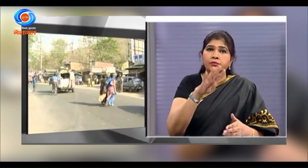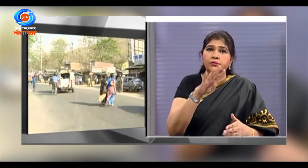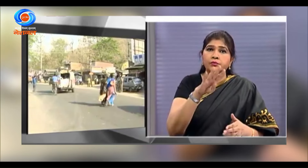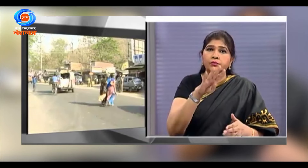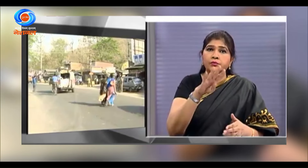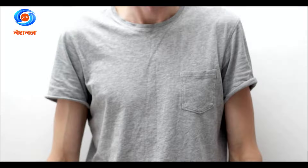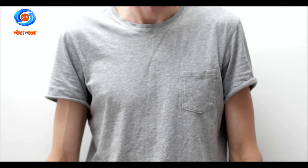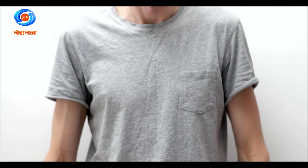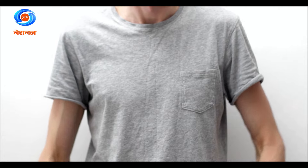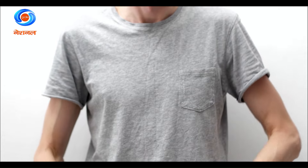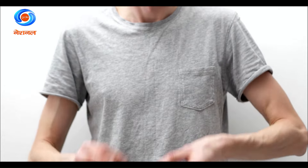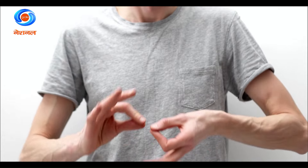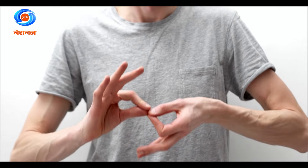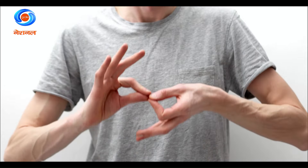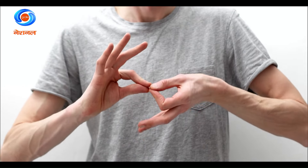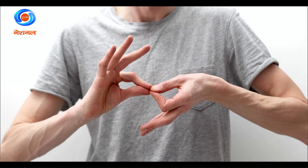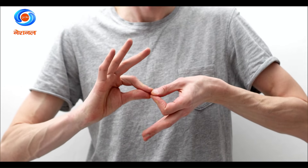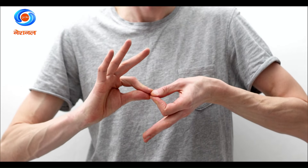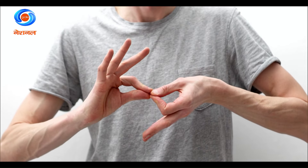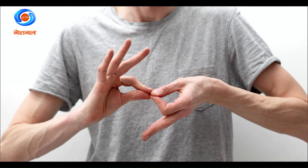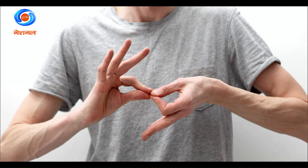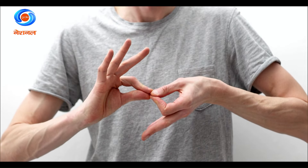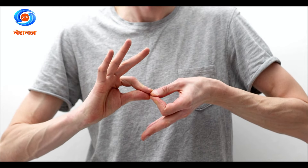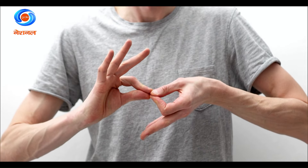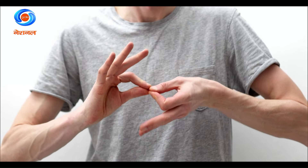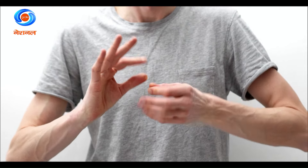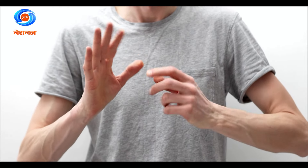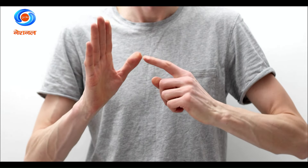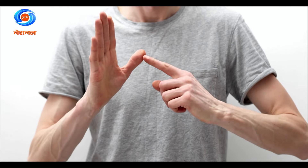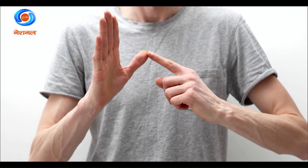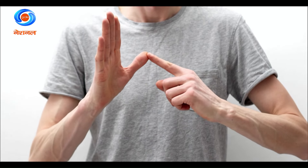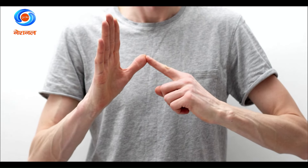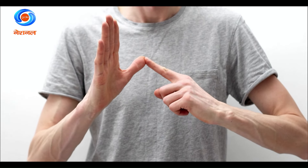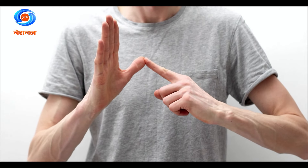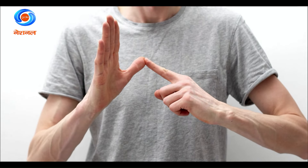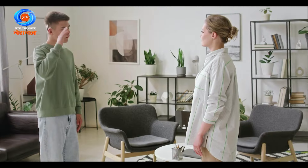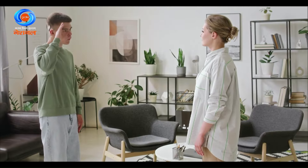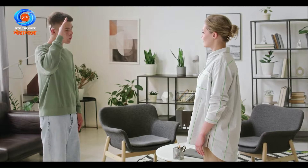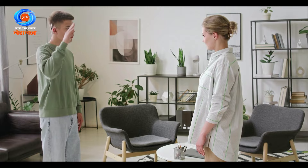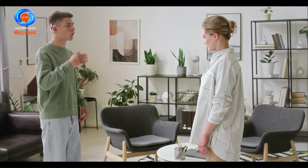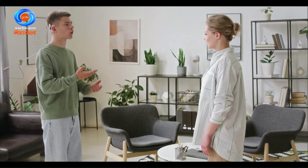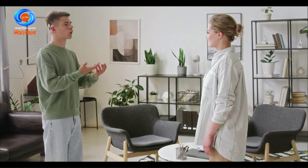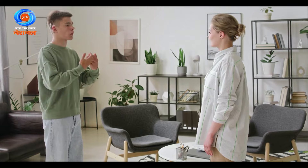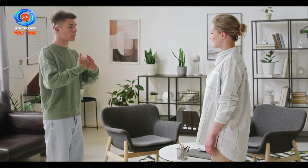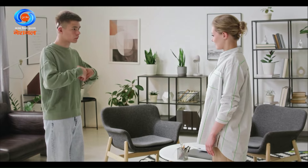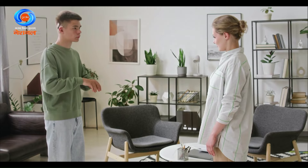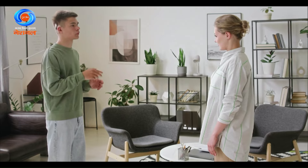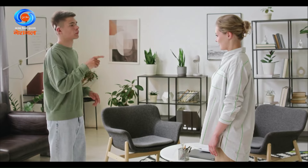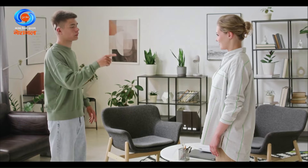जीवन को आसान बना सकती है, हमें इसे बढ़ावा देना चाहिए। आज भारत में स्कूल, विश्वविद्यालय और सरकारी